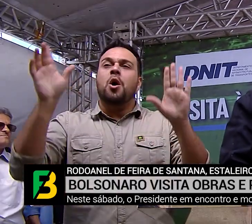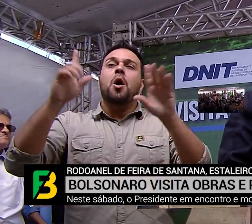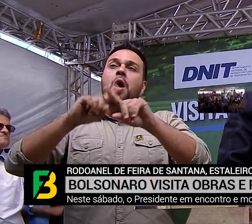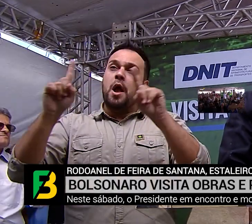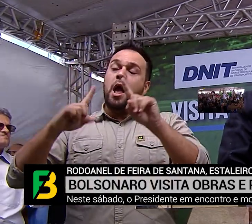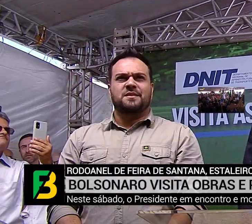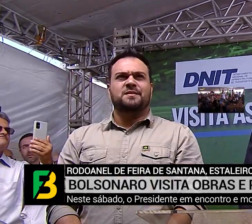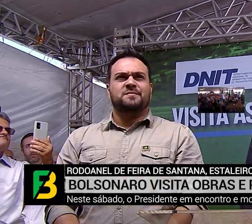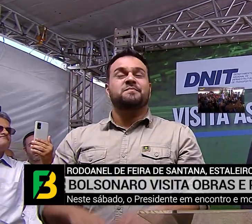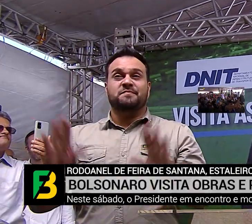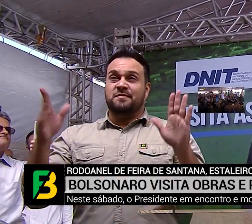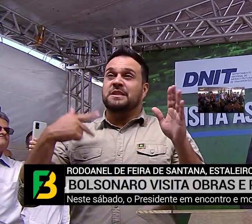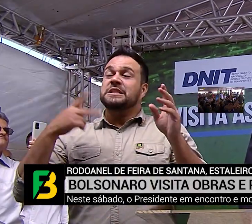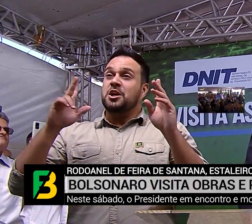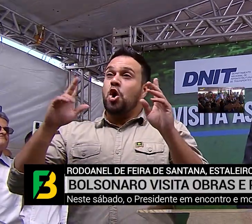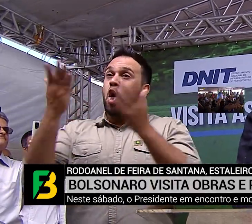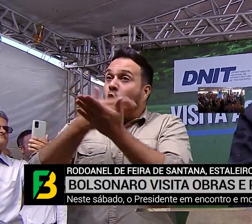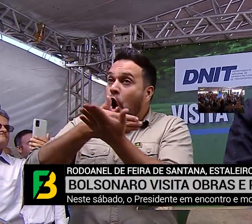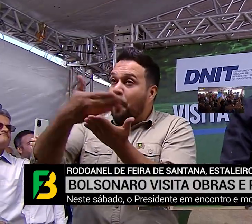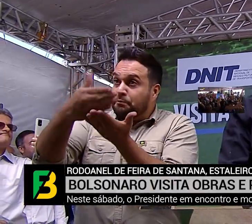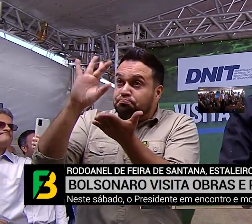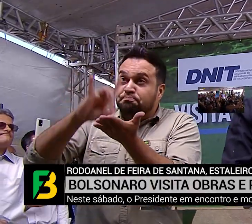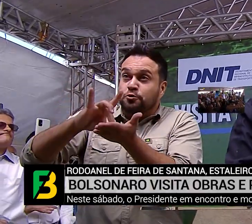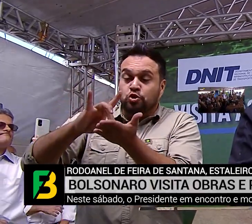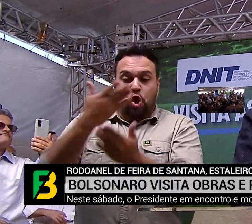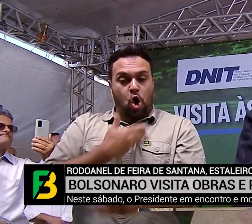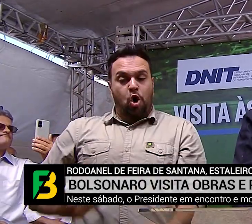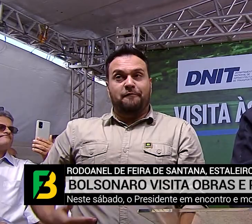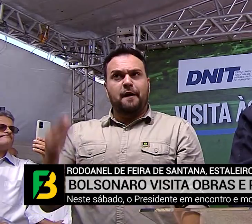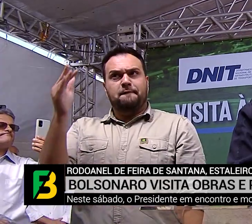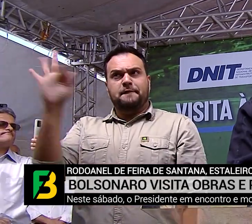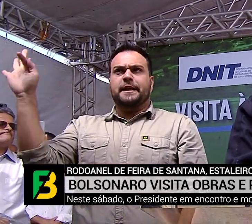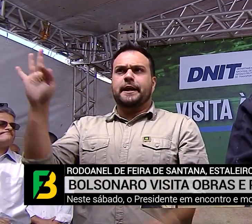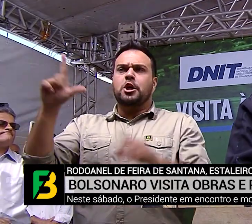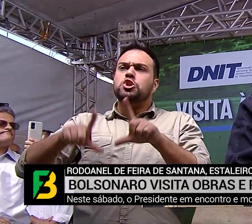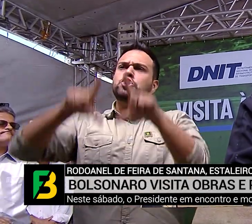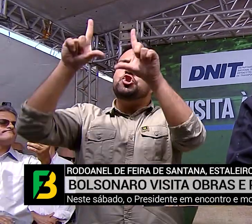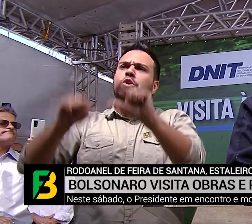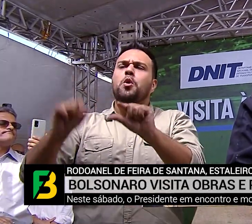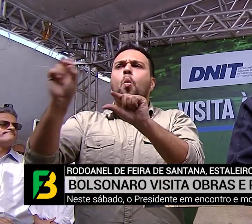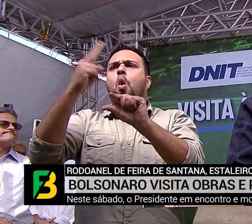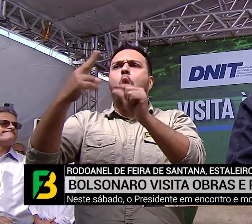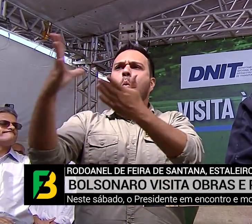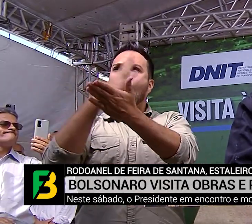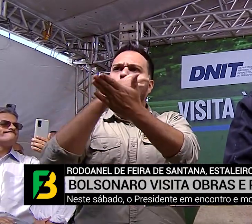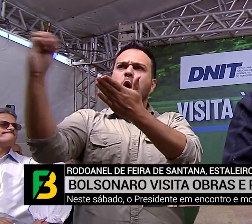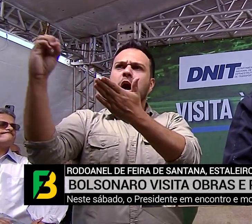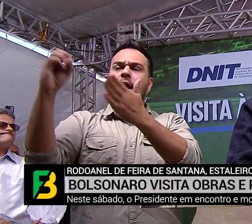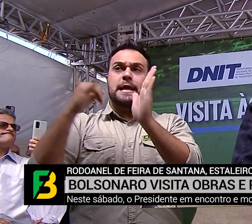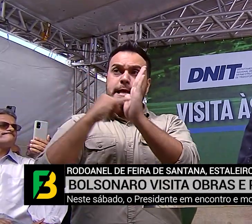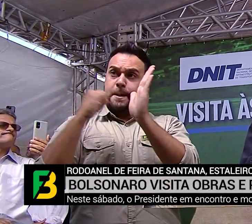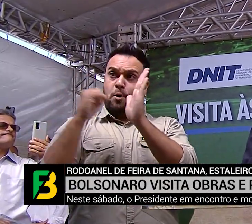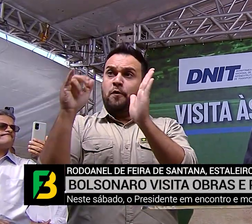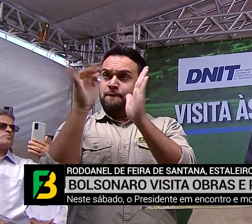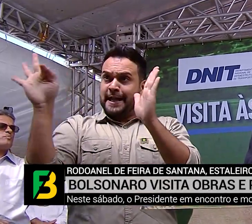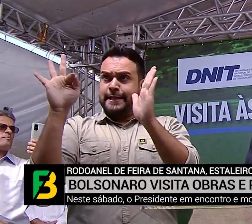trabalho nosso. Começou conosco, reduzindo ou zerando os impostos